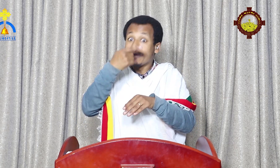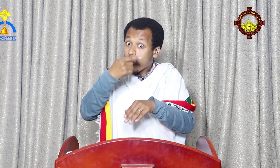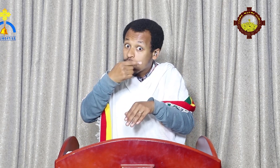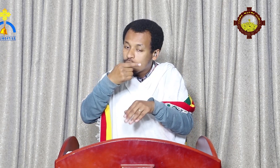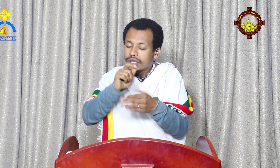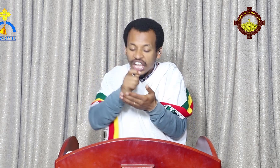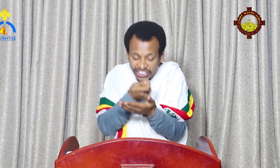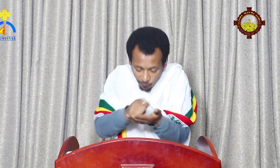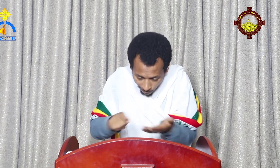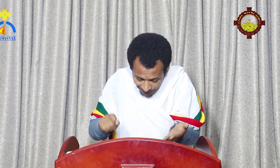ተብለው ተስፈዋል።